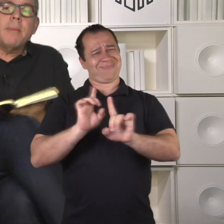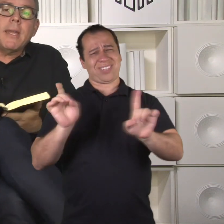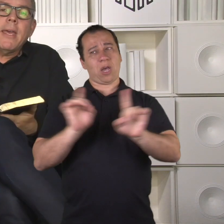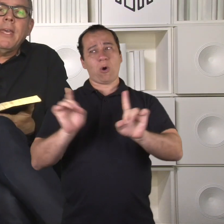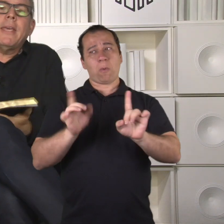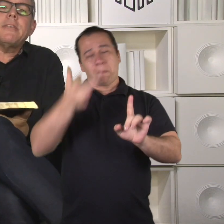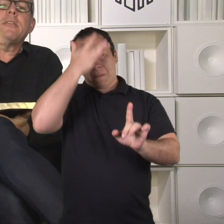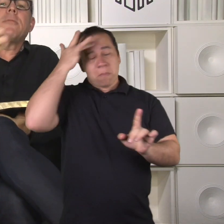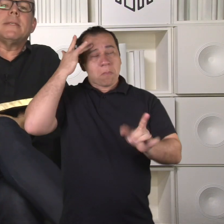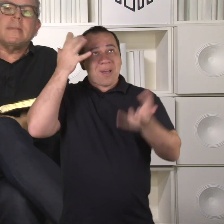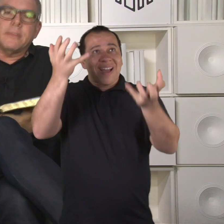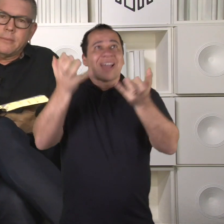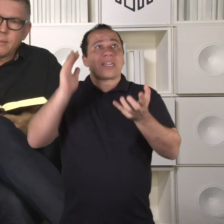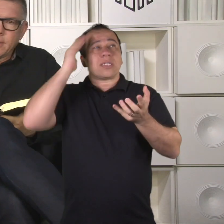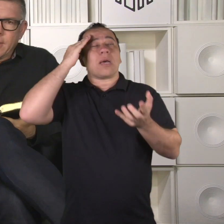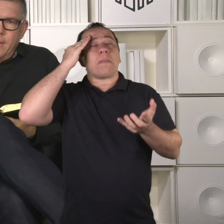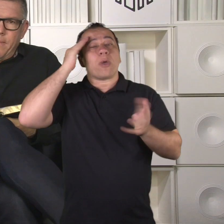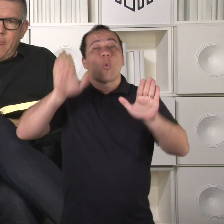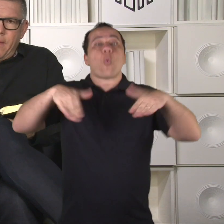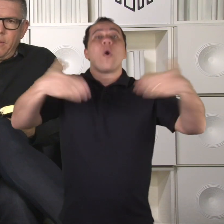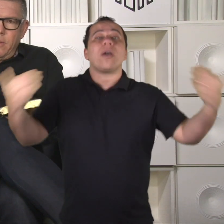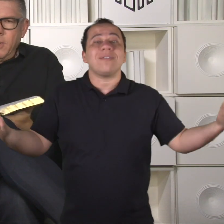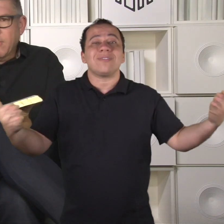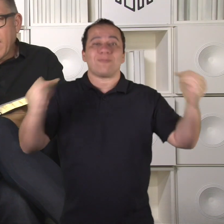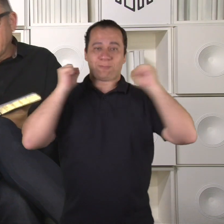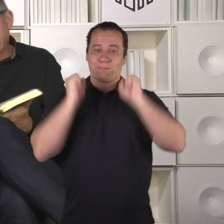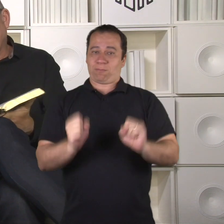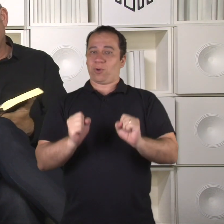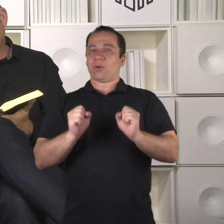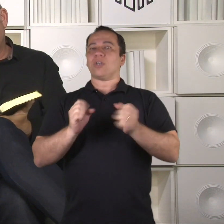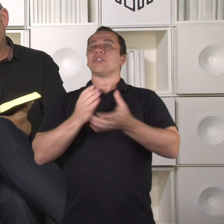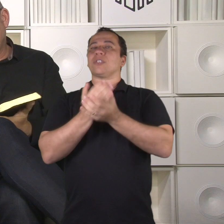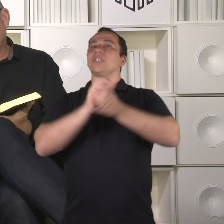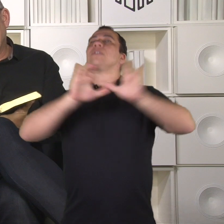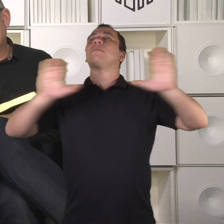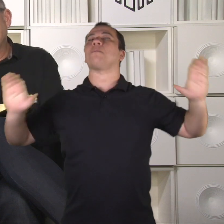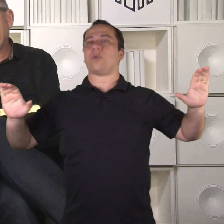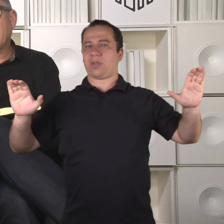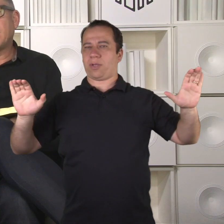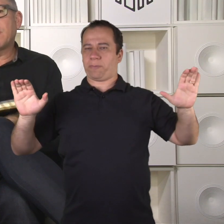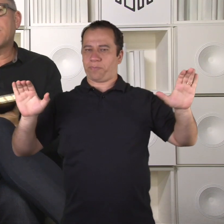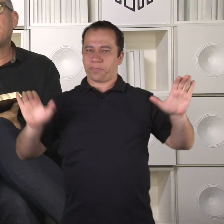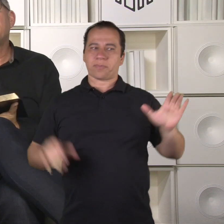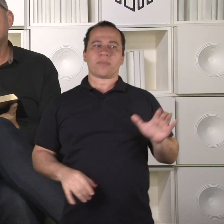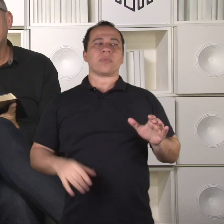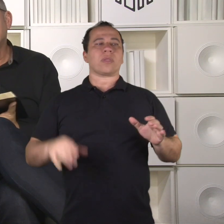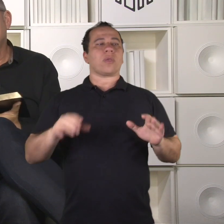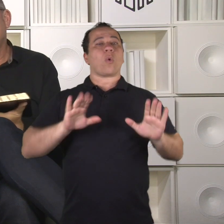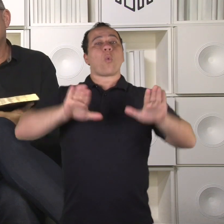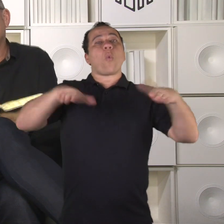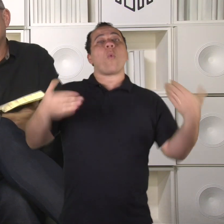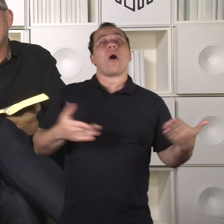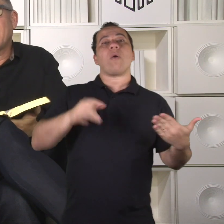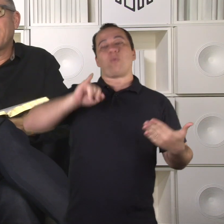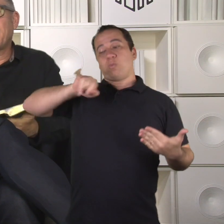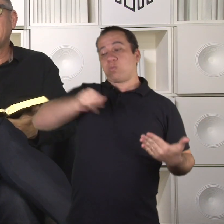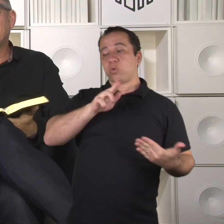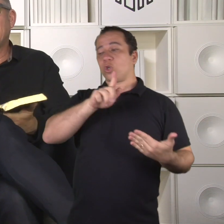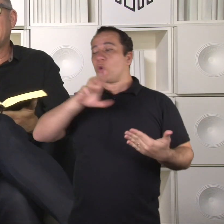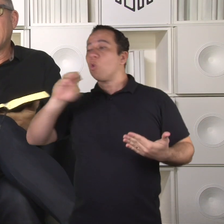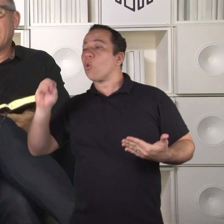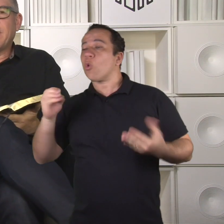queriam saber é em que situação, quando é que o divórcio é legítimo? Eles estavam perguntando sobre o jugo de Jesus. Eles